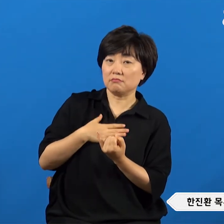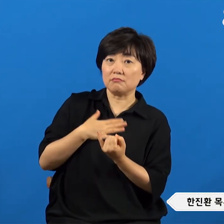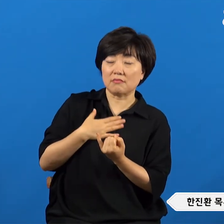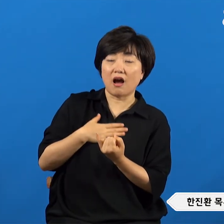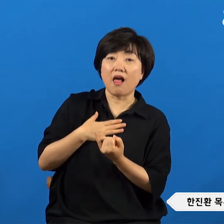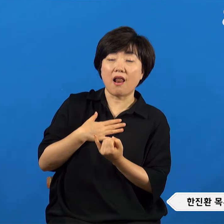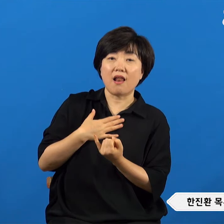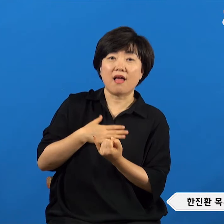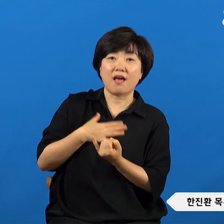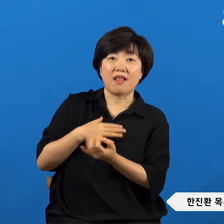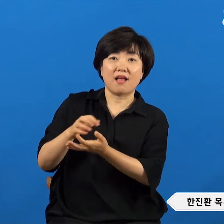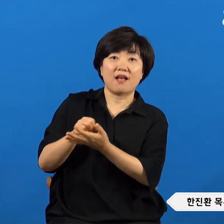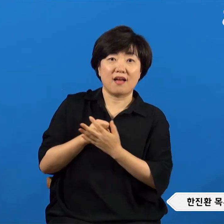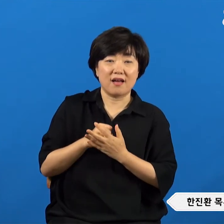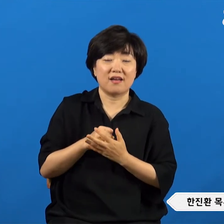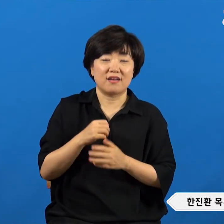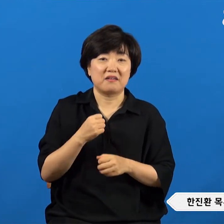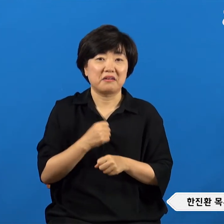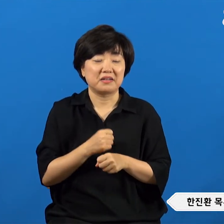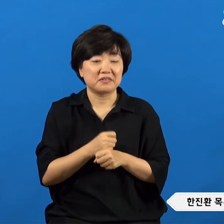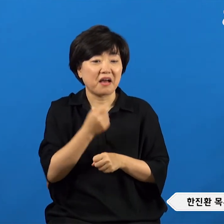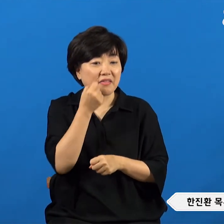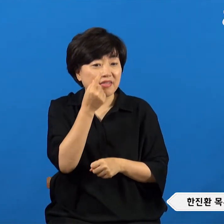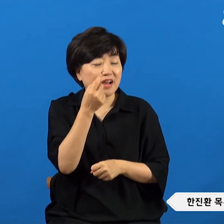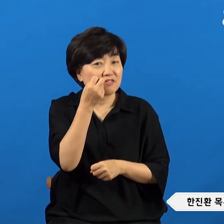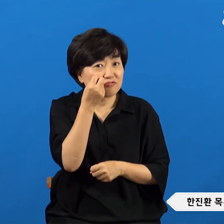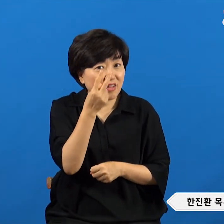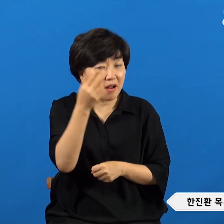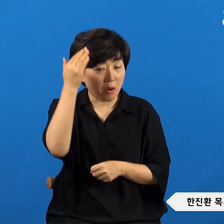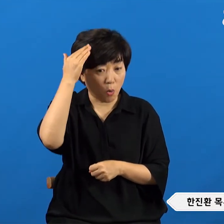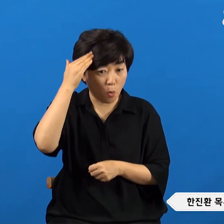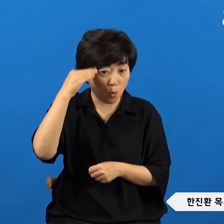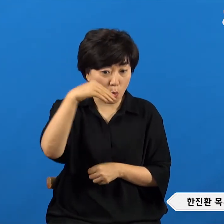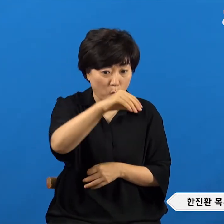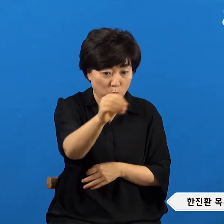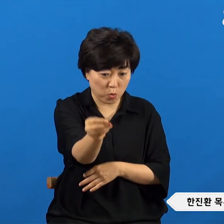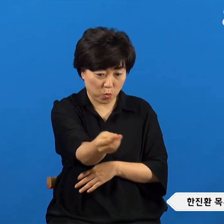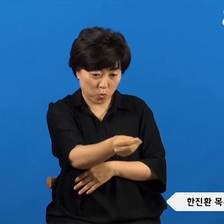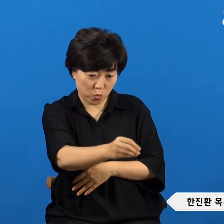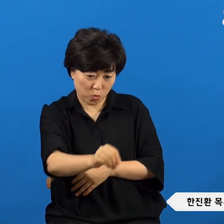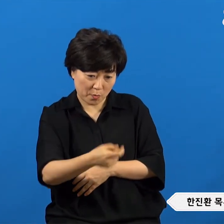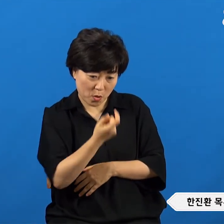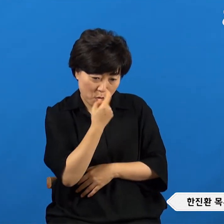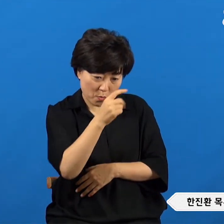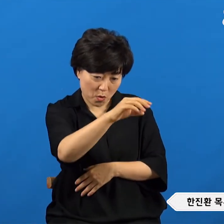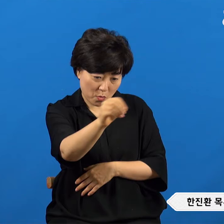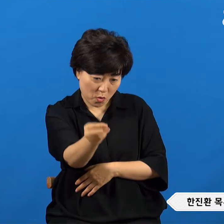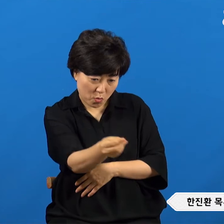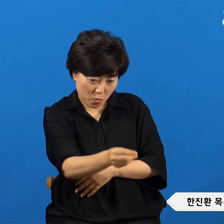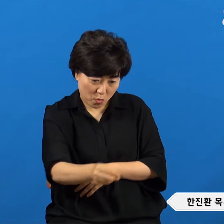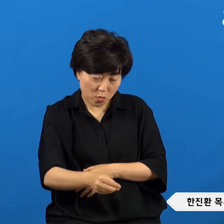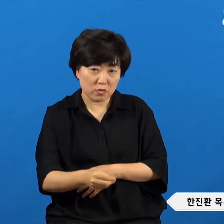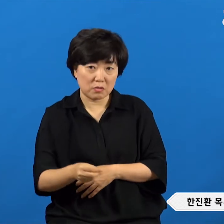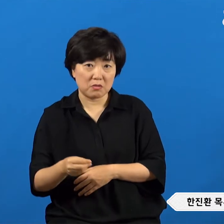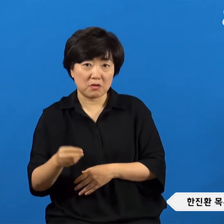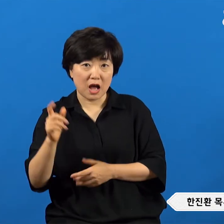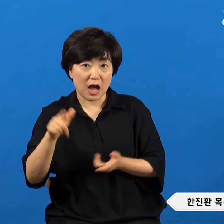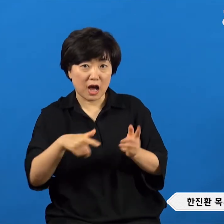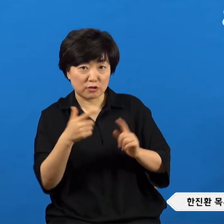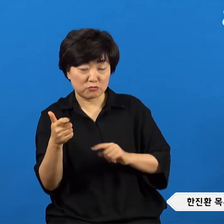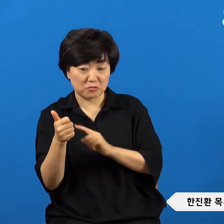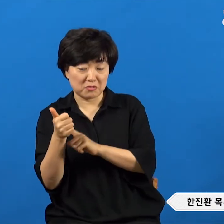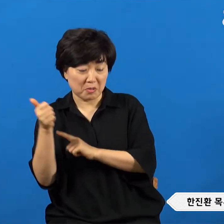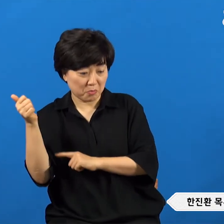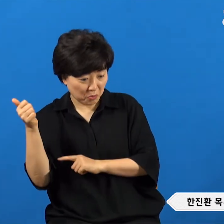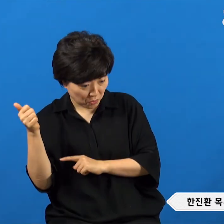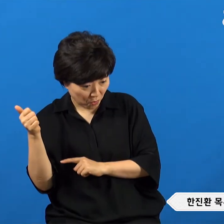그러겠노라고 합니다. 한두 달 동안은 잘 배우는 것 같습니다. 하루는 남편이 아내가 이